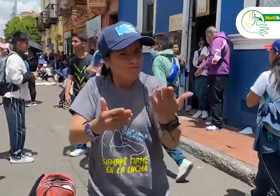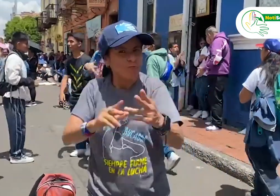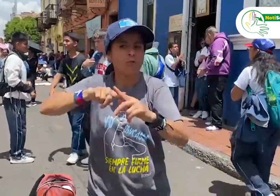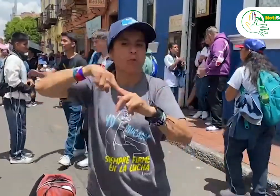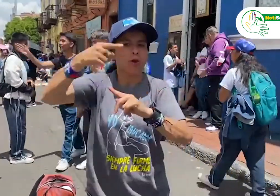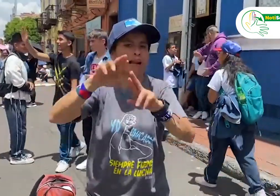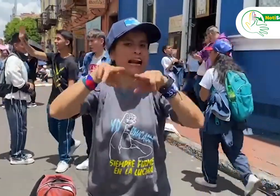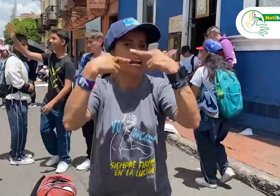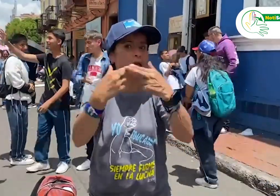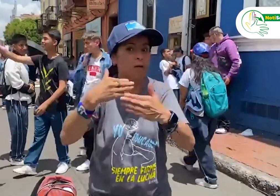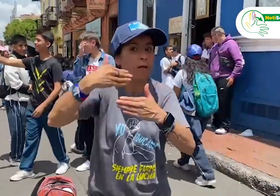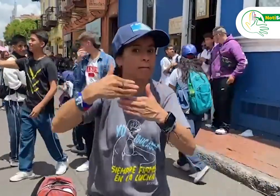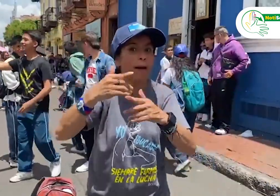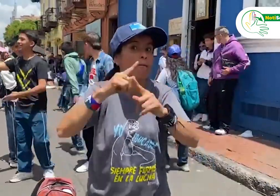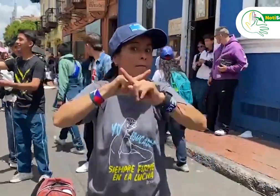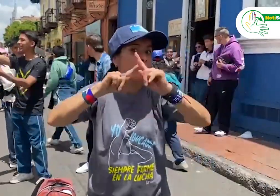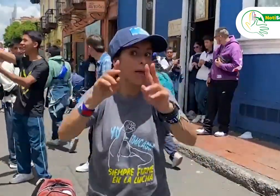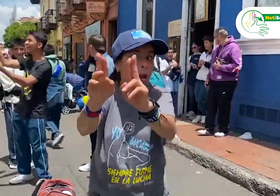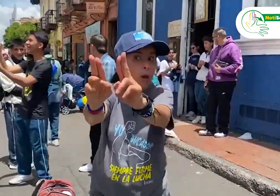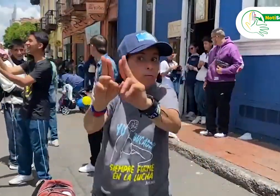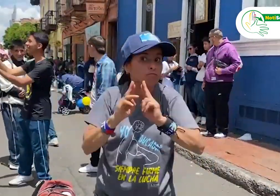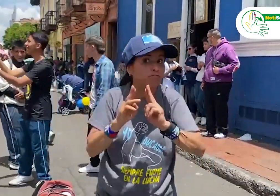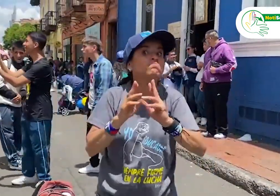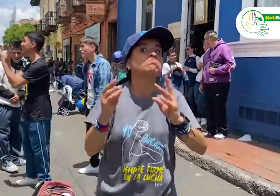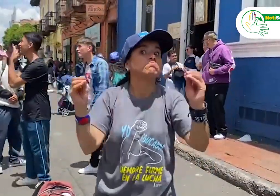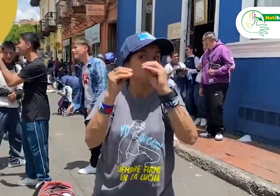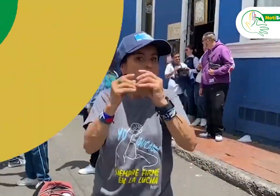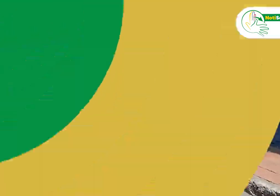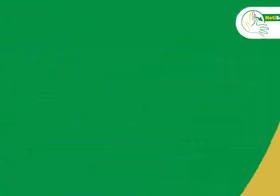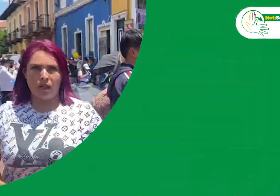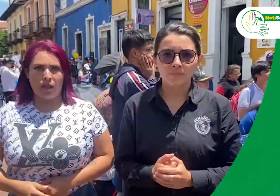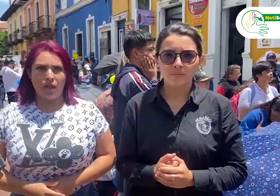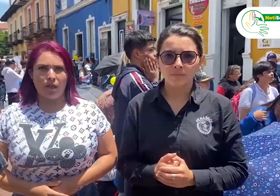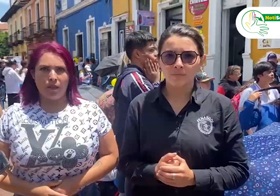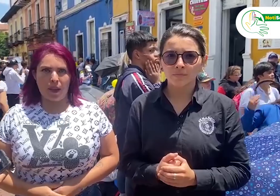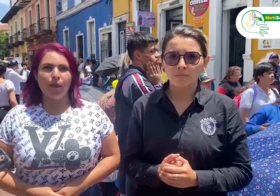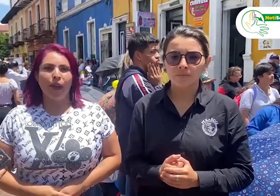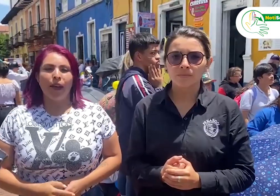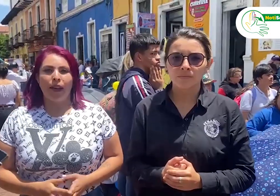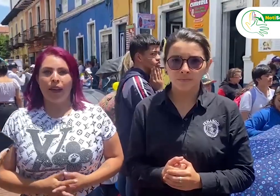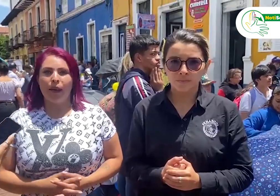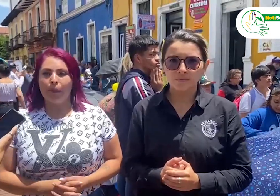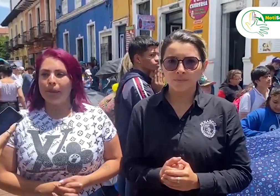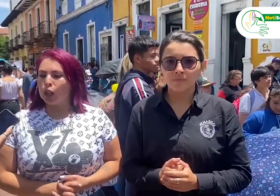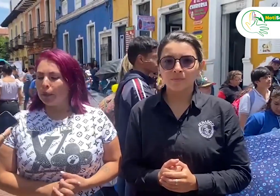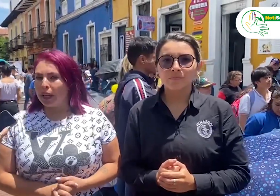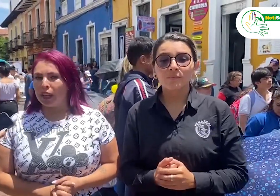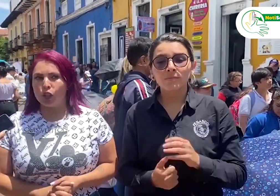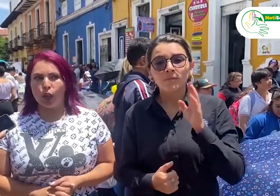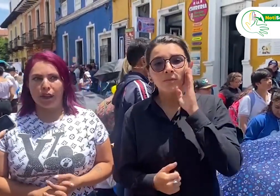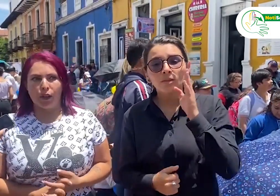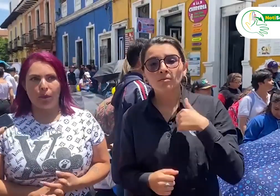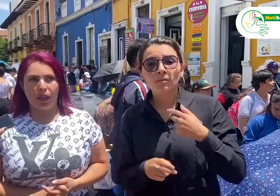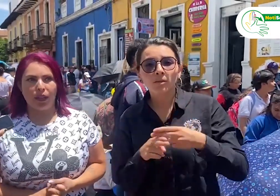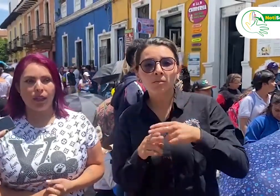y pues lograr algunos cambios. Estamos a la espera de más respuestas. Mi nombre es Joana Domínguez,